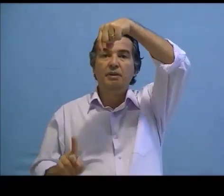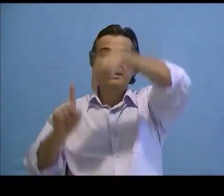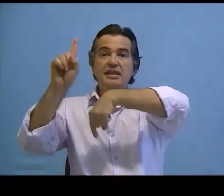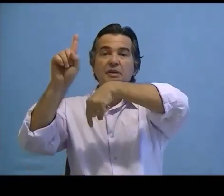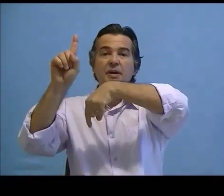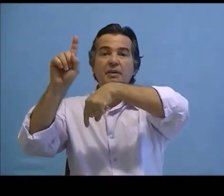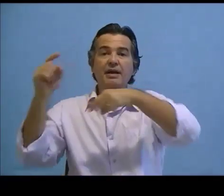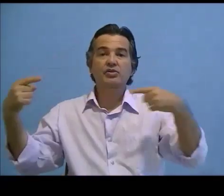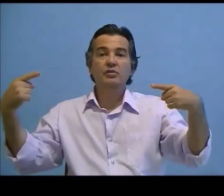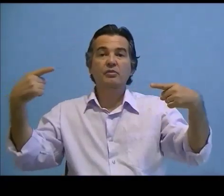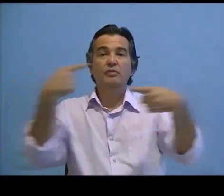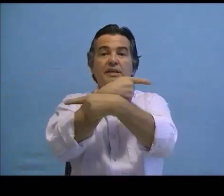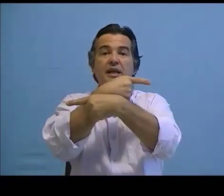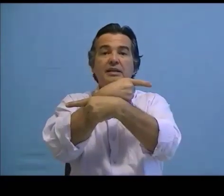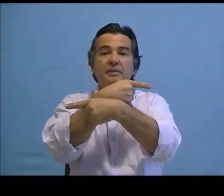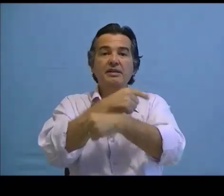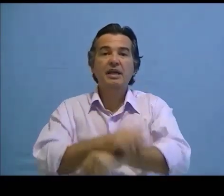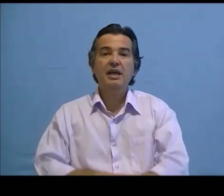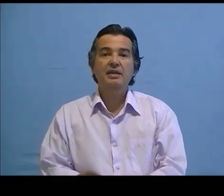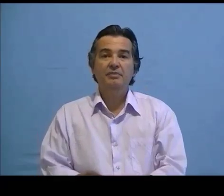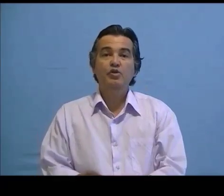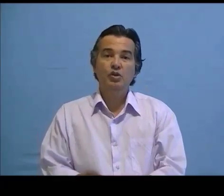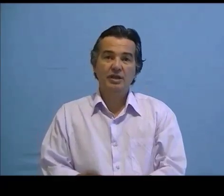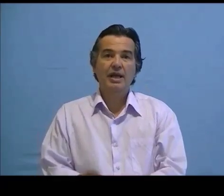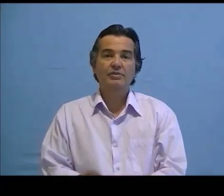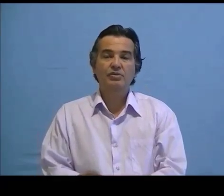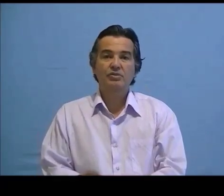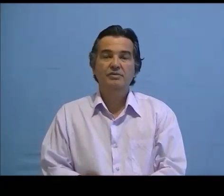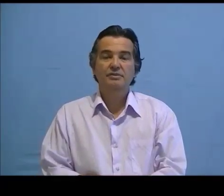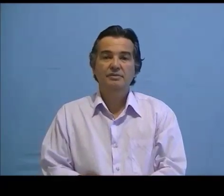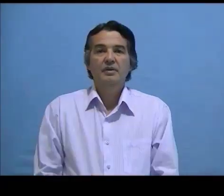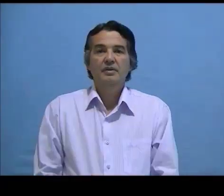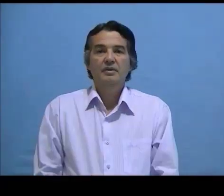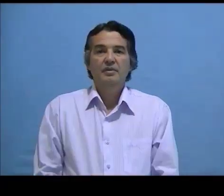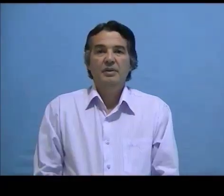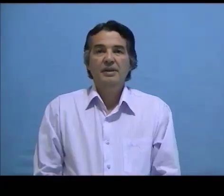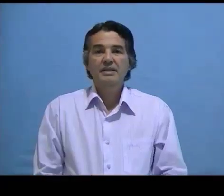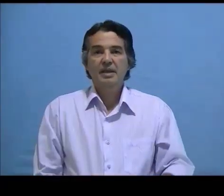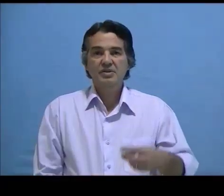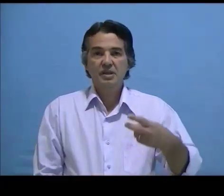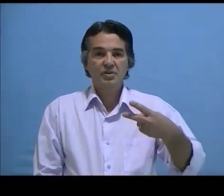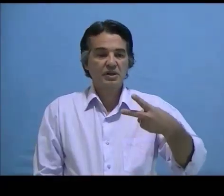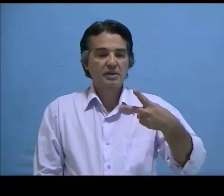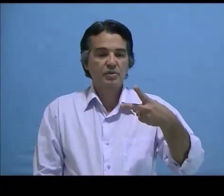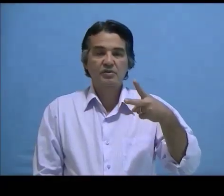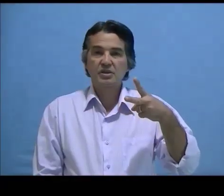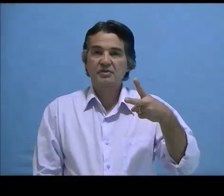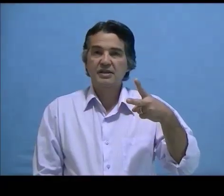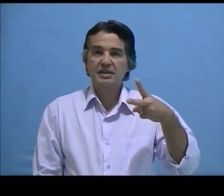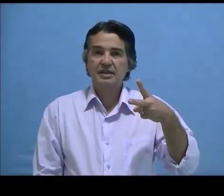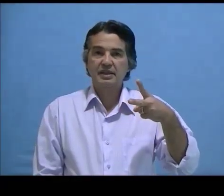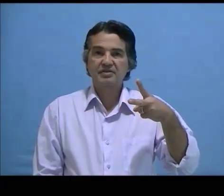Para cima e para baixo, para a direita e para a esquerda, para os dois lados. Para apresentar o sinal de ângulo, você faz a letra em